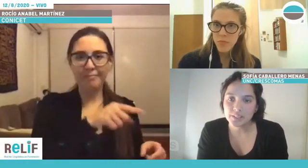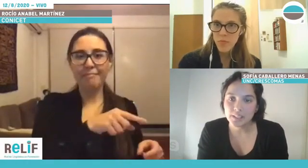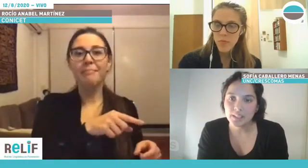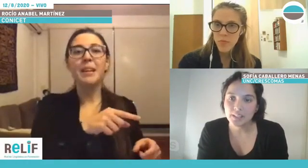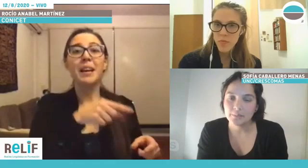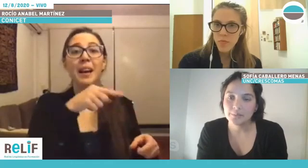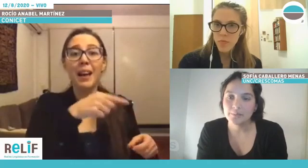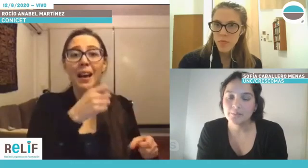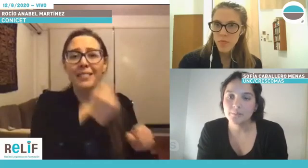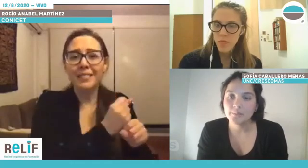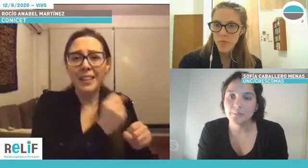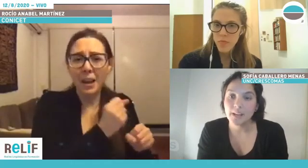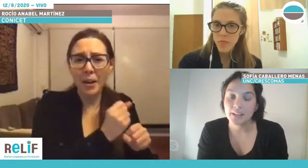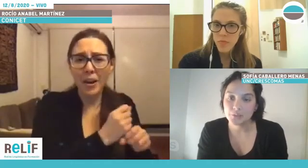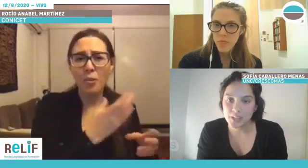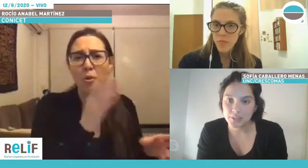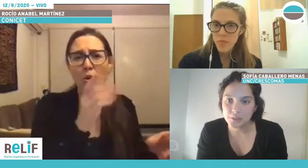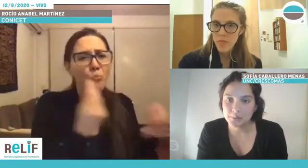con las